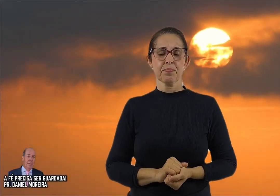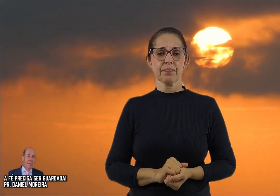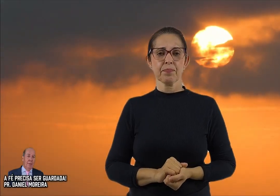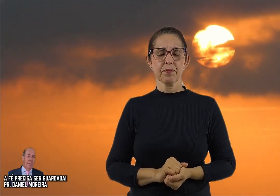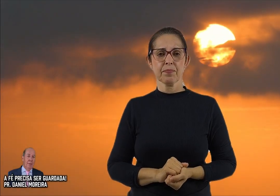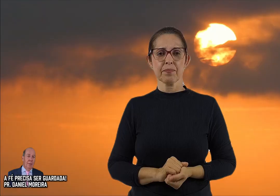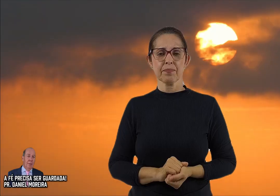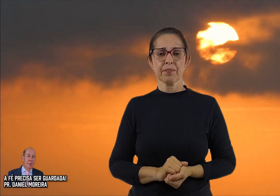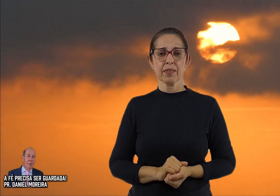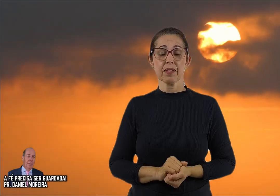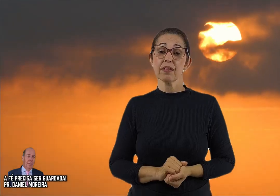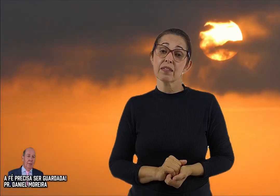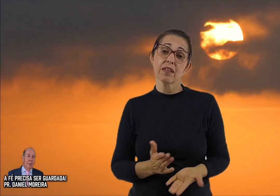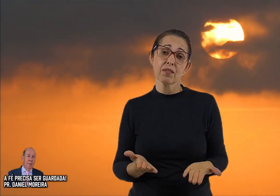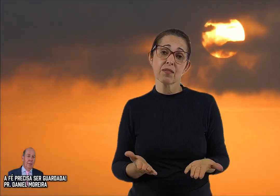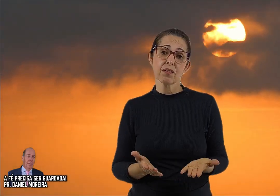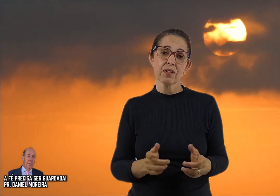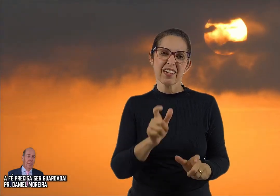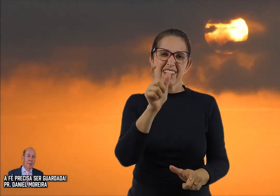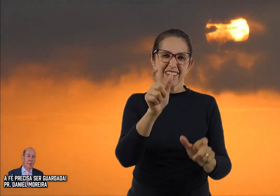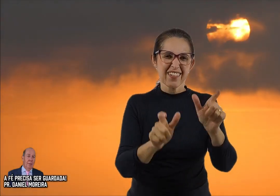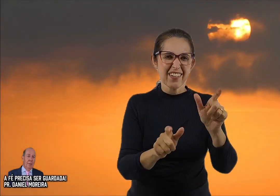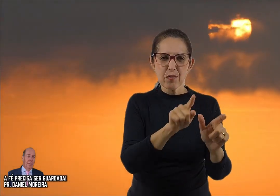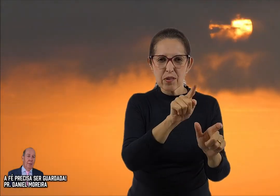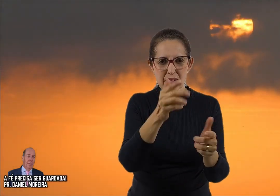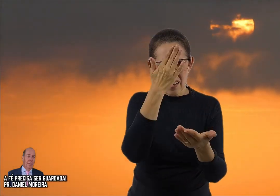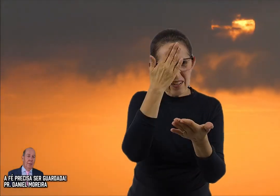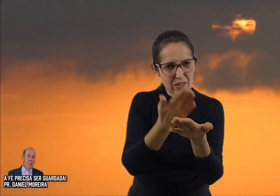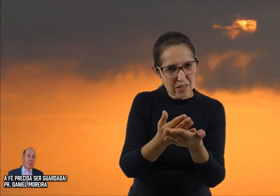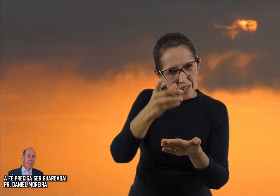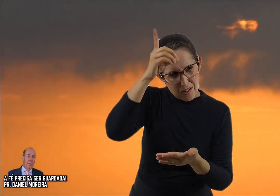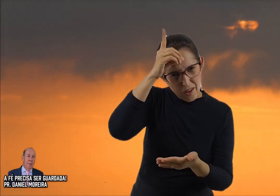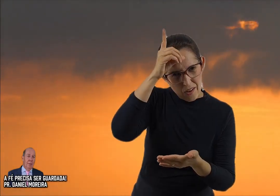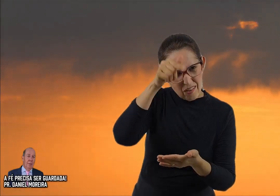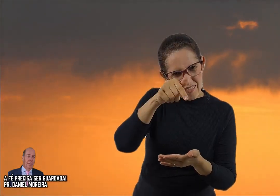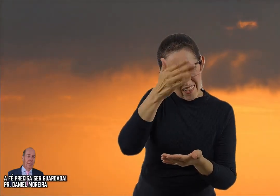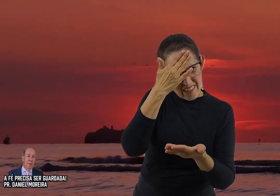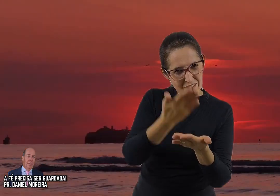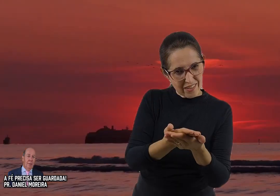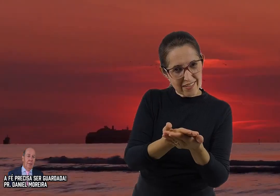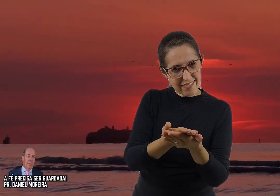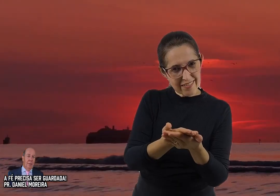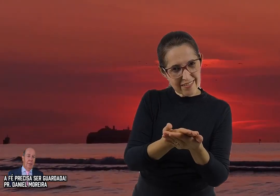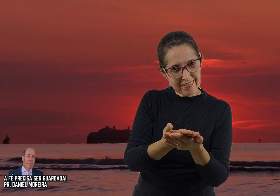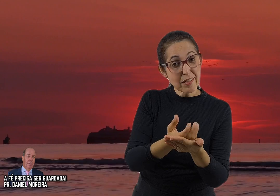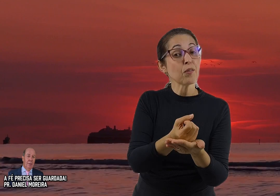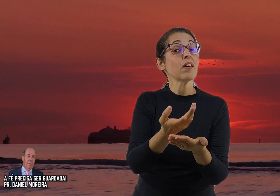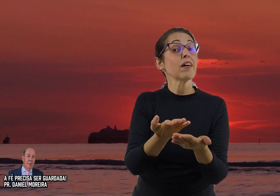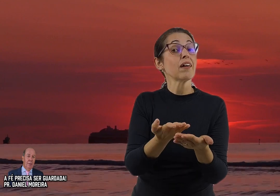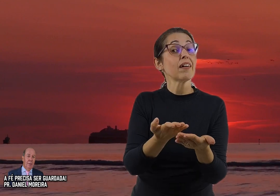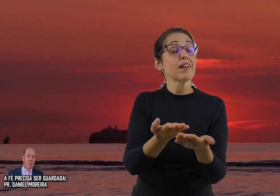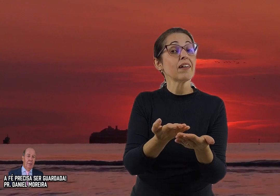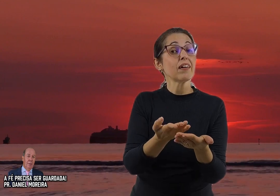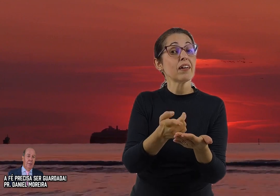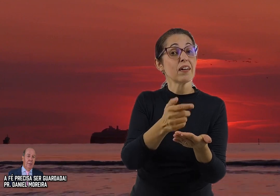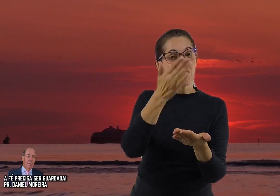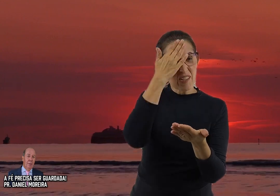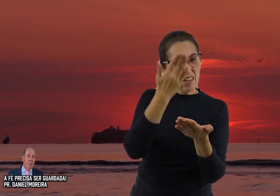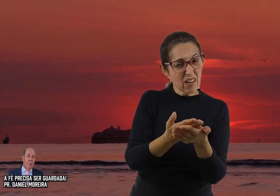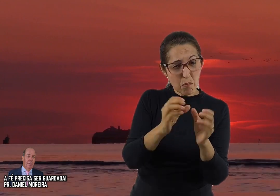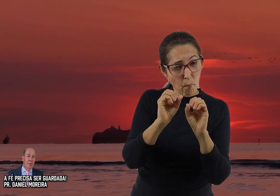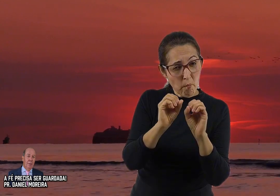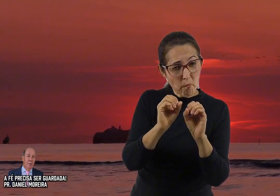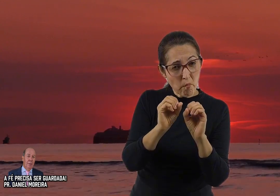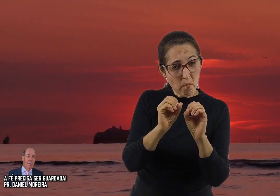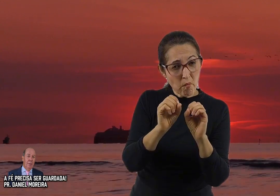quantos crentes estão crendo aqui nos dons espirituais? que você não crê mais? Sabe por que você